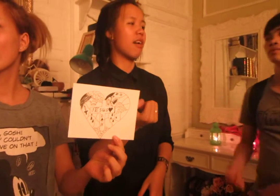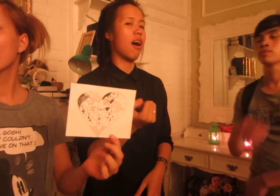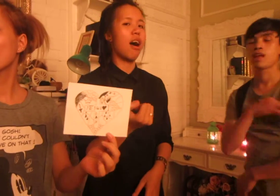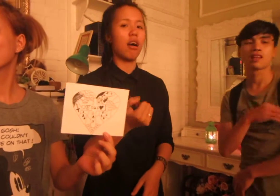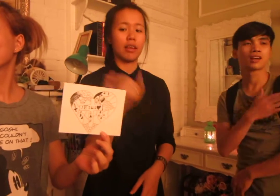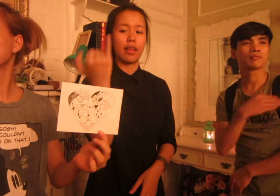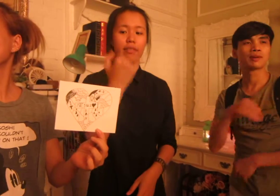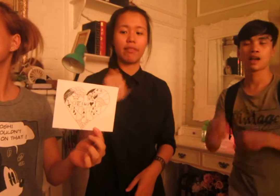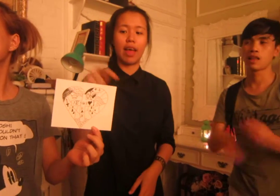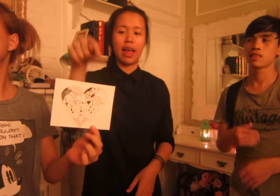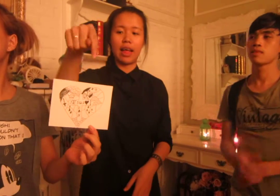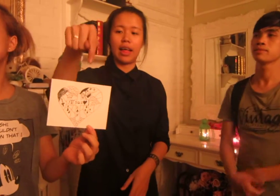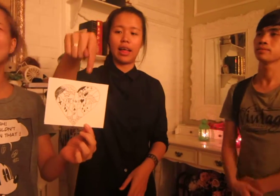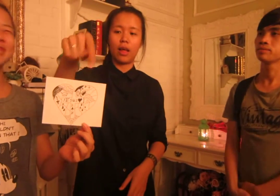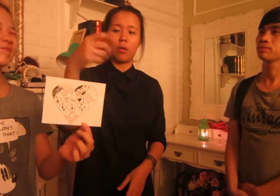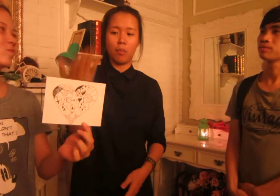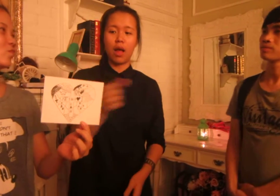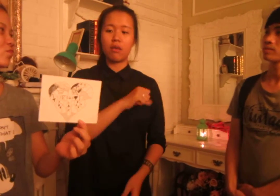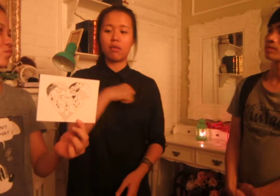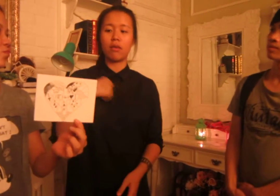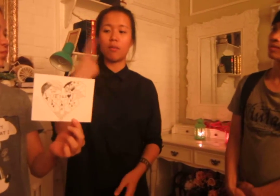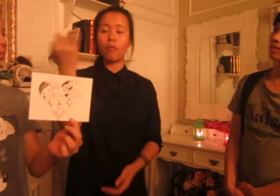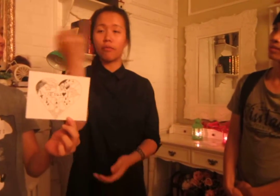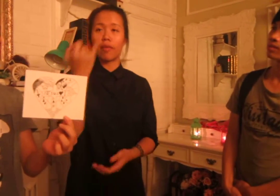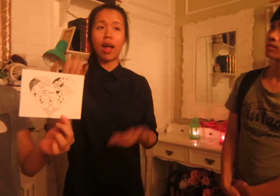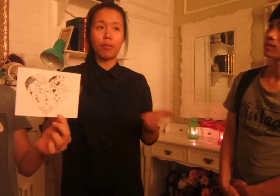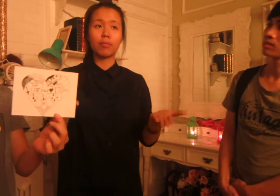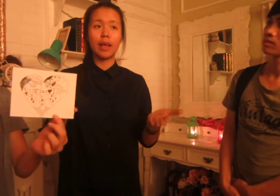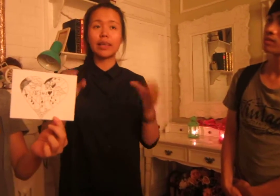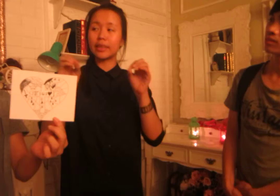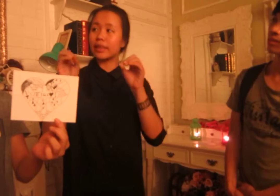trong workshop hôm nay đã vẽ, và nó khá là lạ,